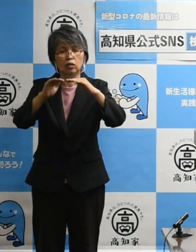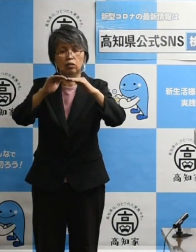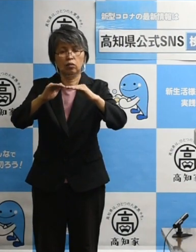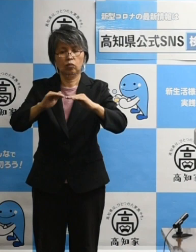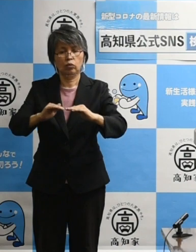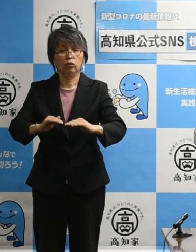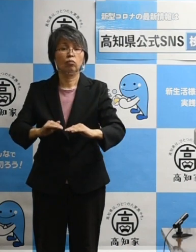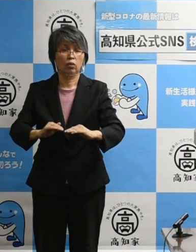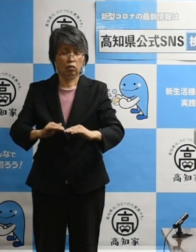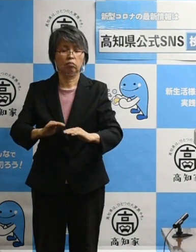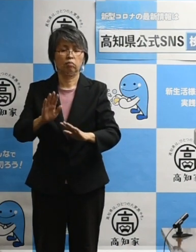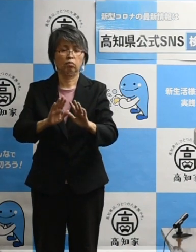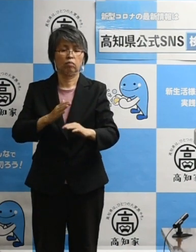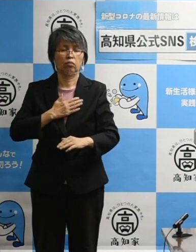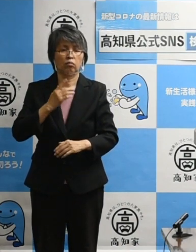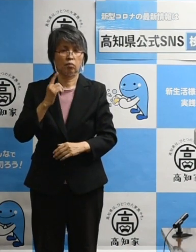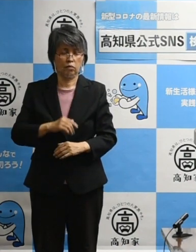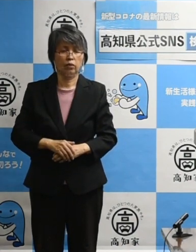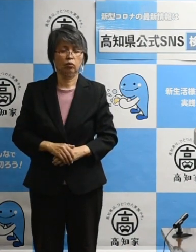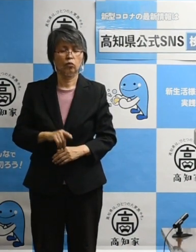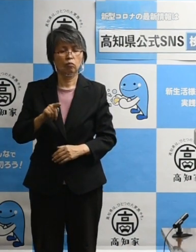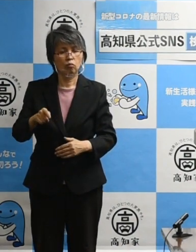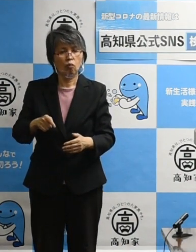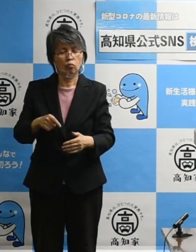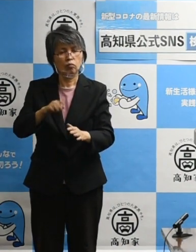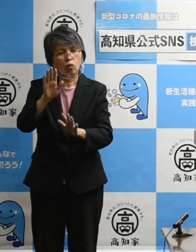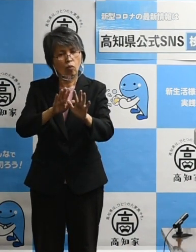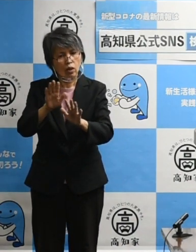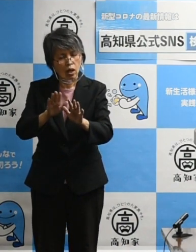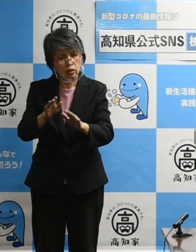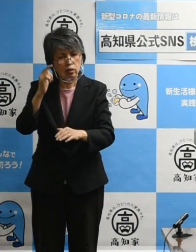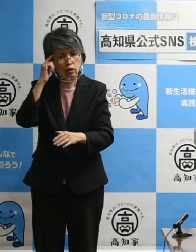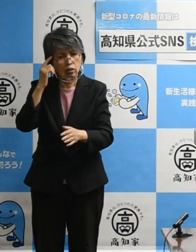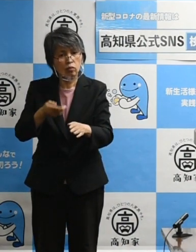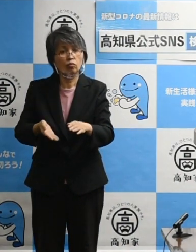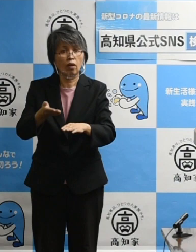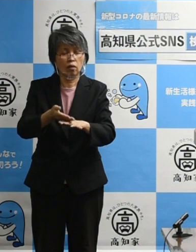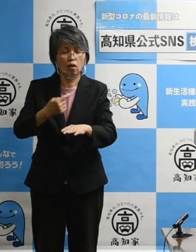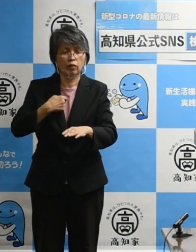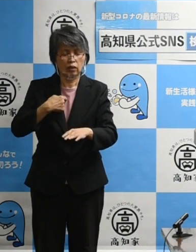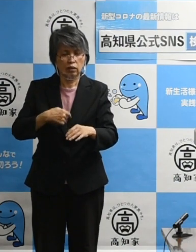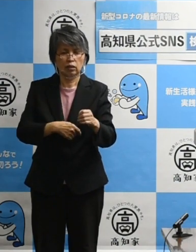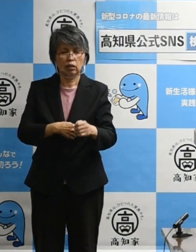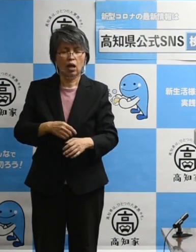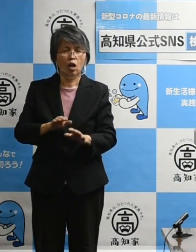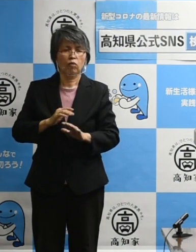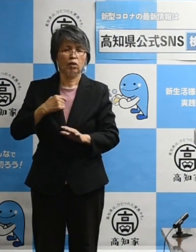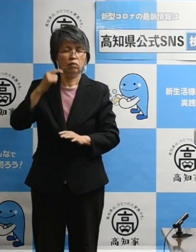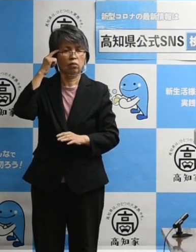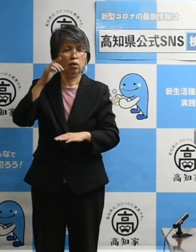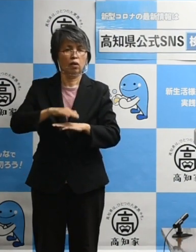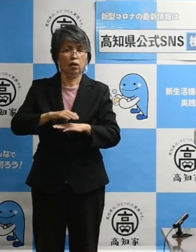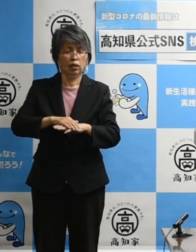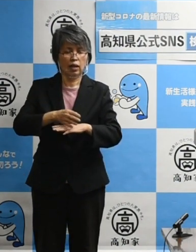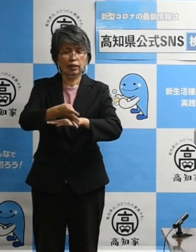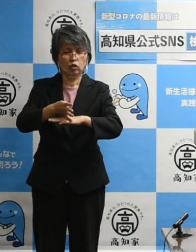ているということがございます。その意味でですね、私が現時点で受け止めておりますのは、この四国の